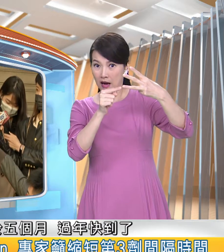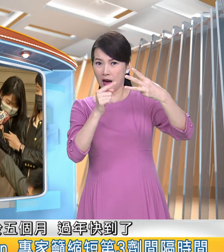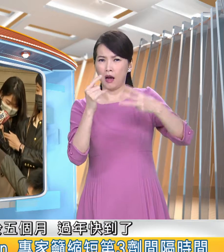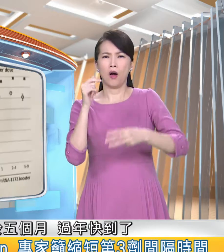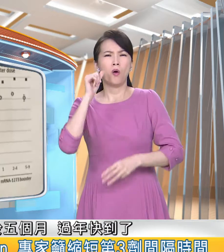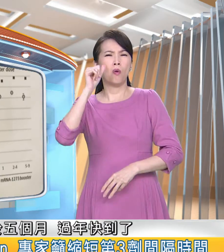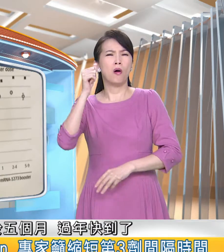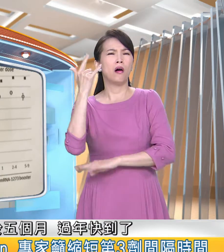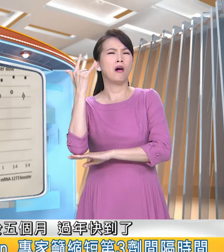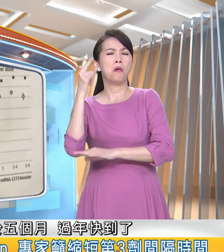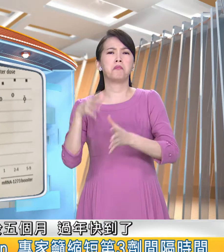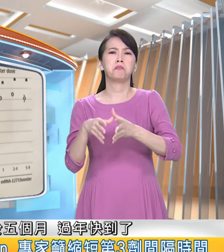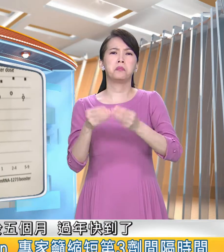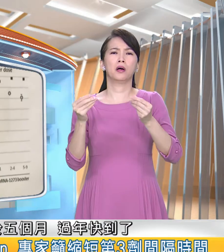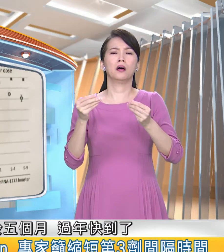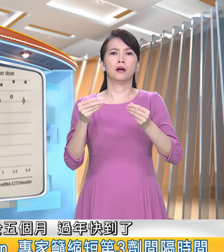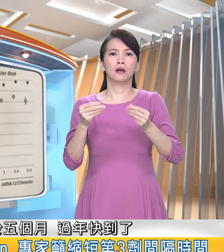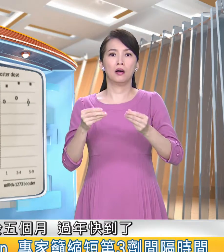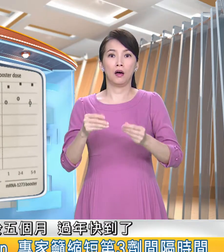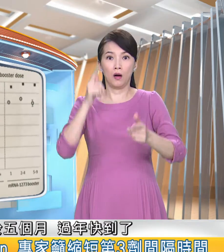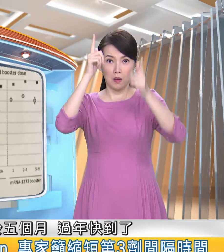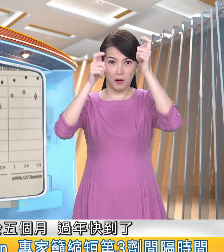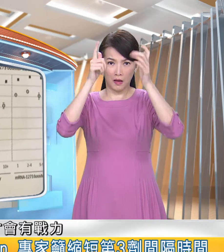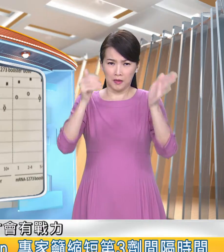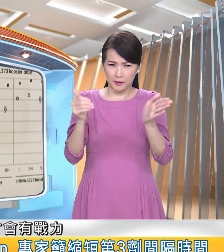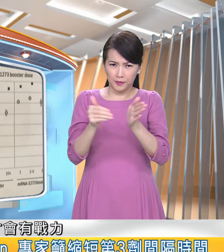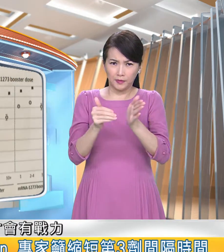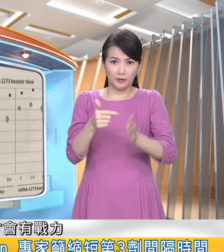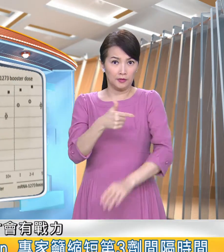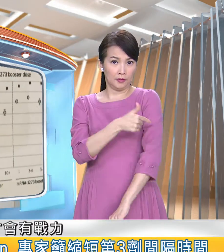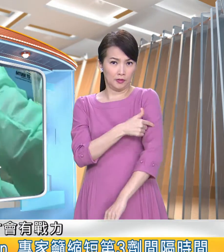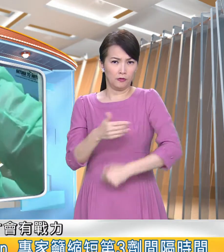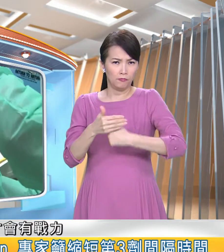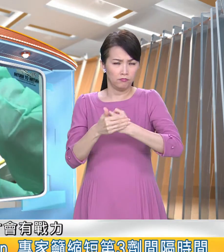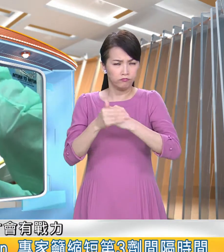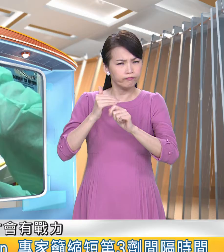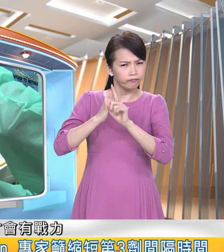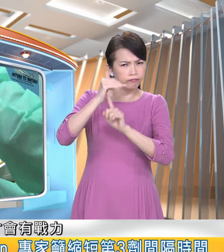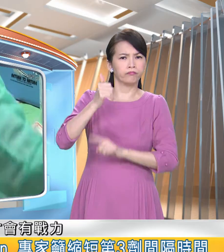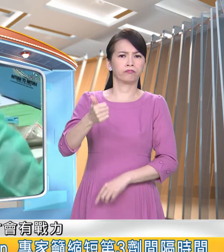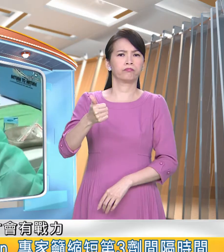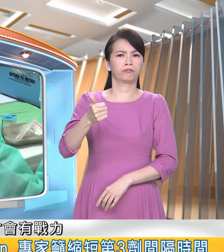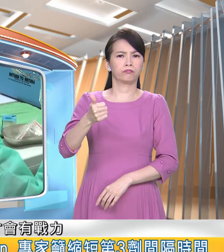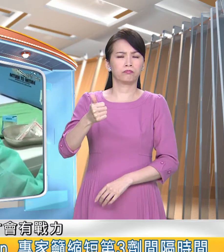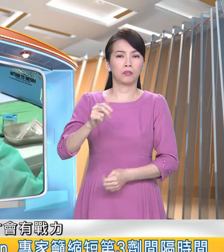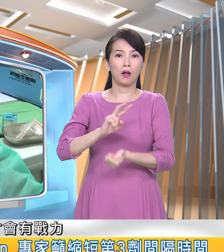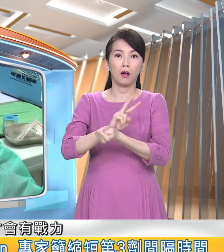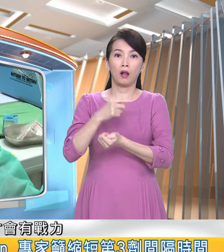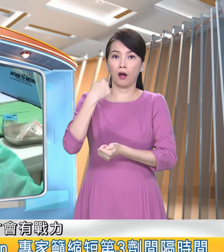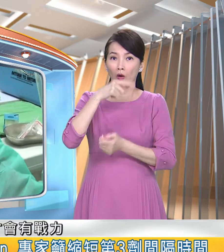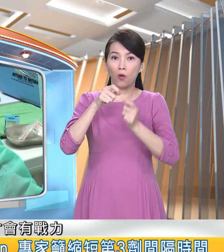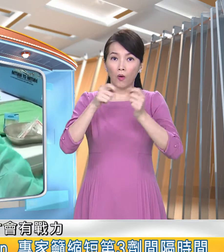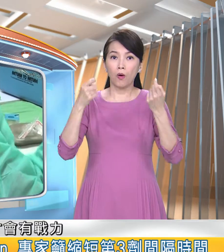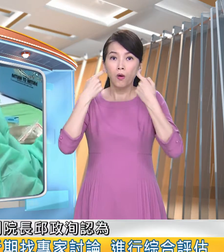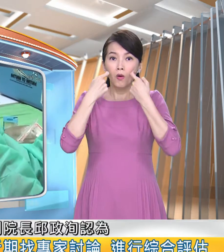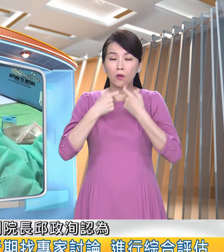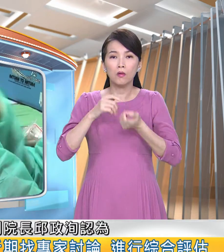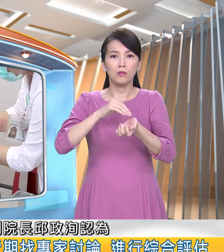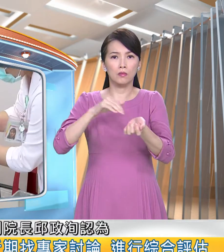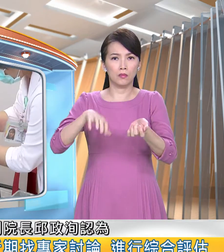5个月，过年快到了，要尽快施打才会有战力。而林口长庚副